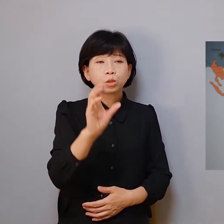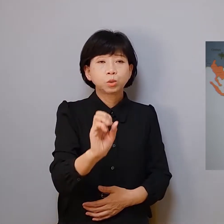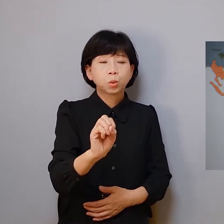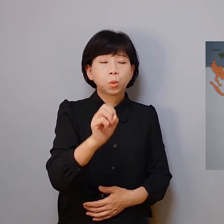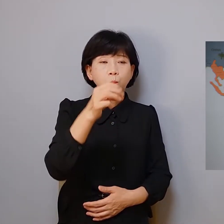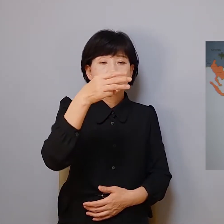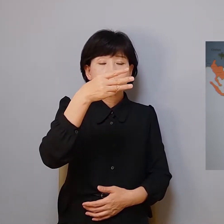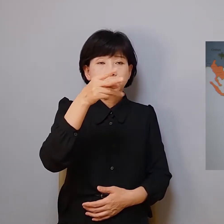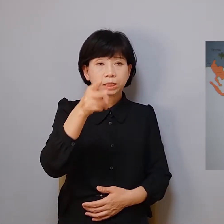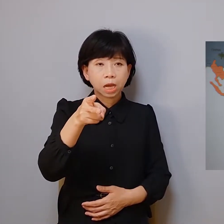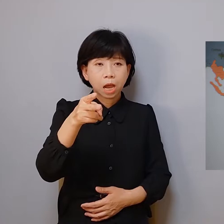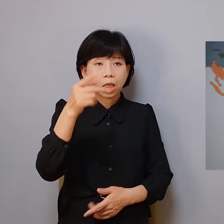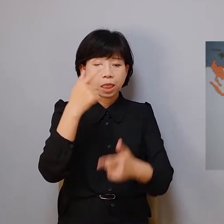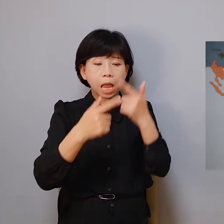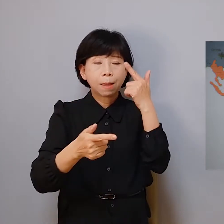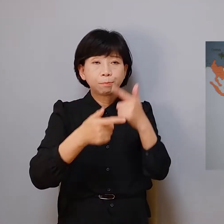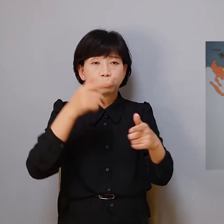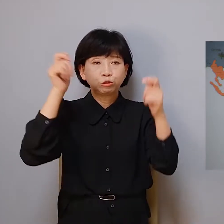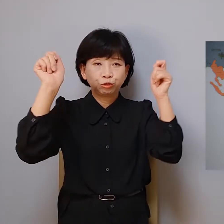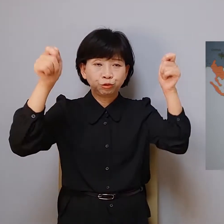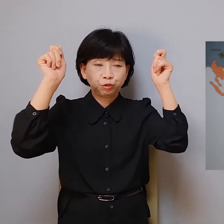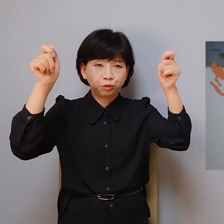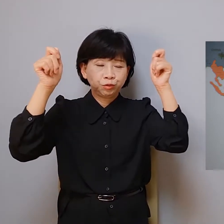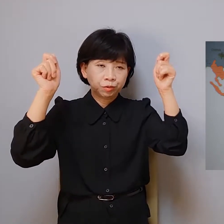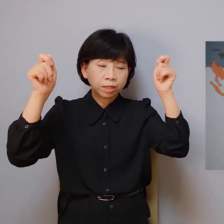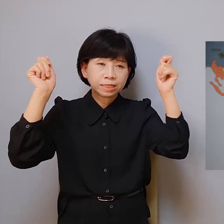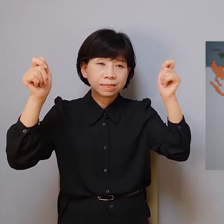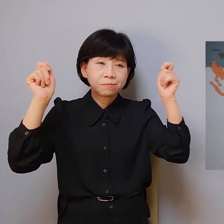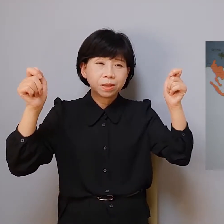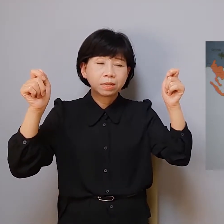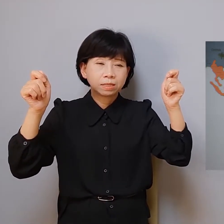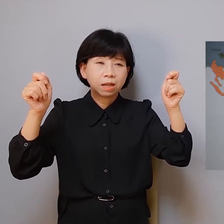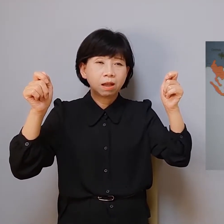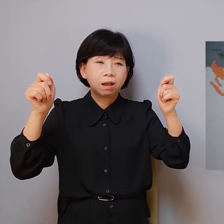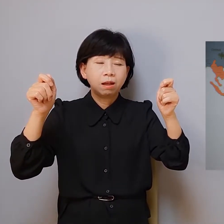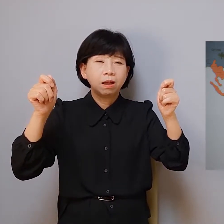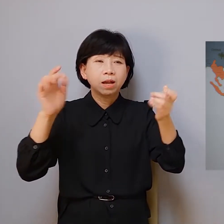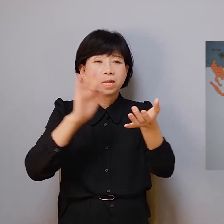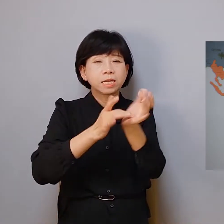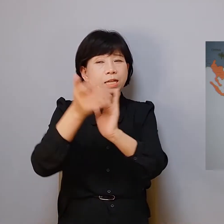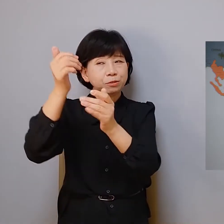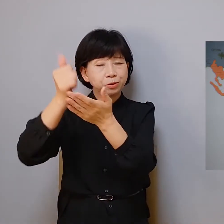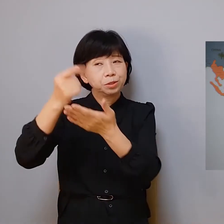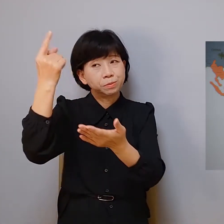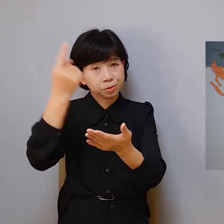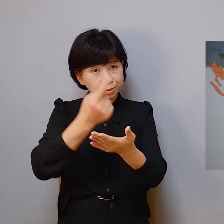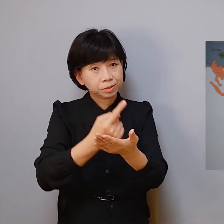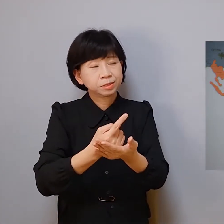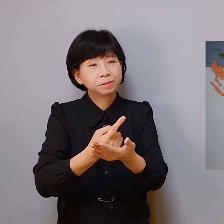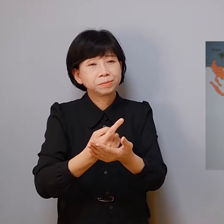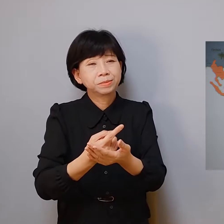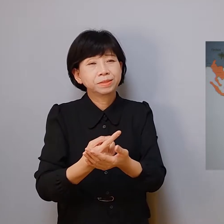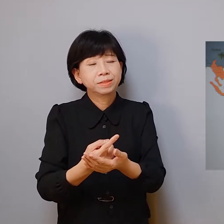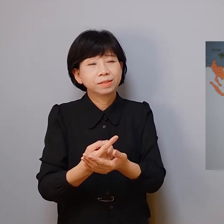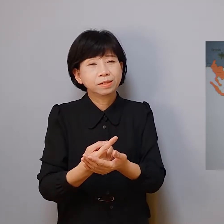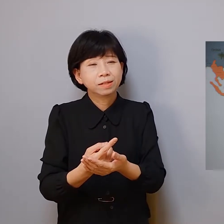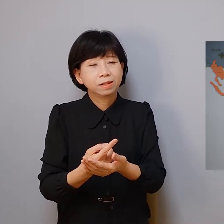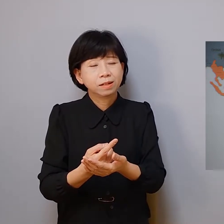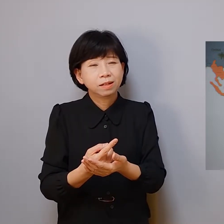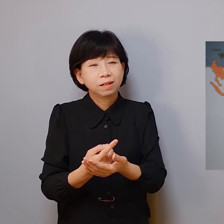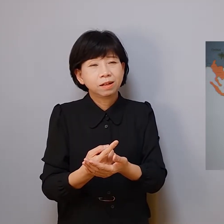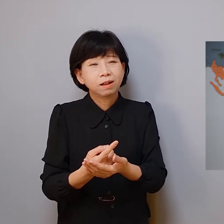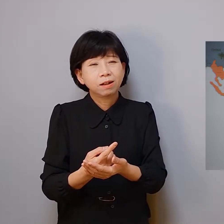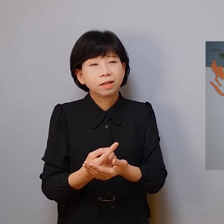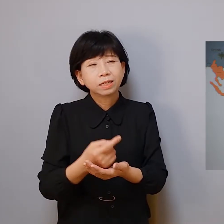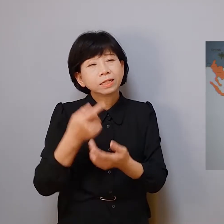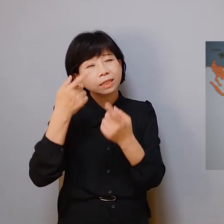그래서 예수님께서 예루살렘 입성을 기념하기 위해서 종려주일 다음 날부터 이제 고난을